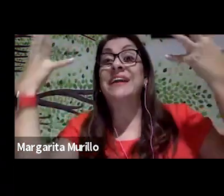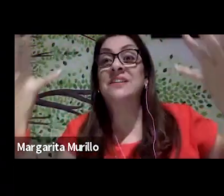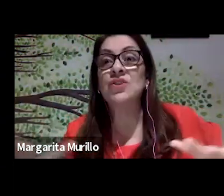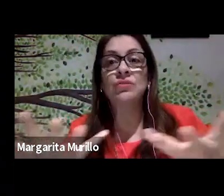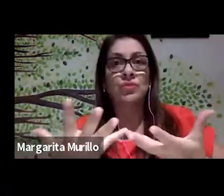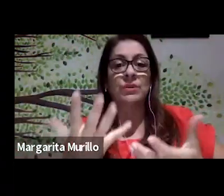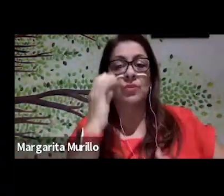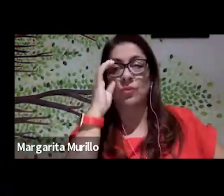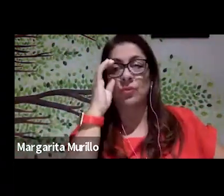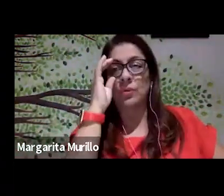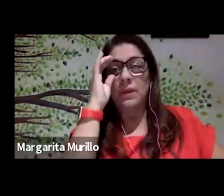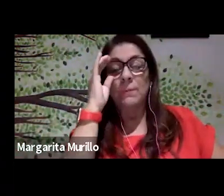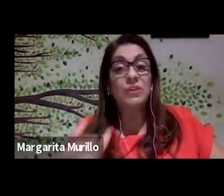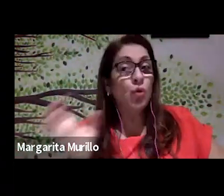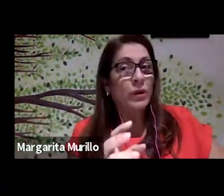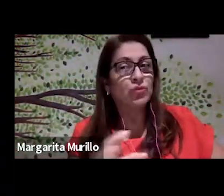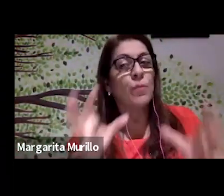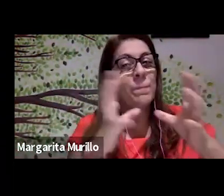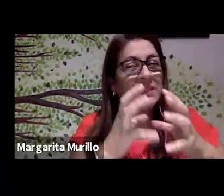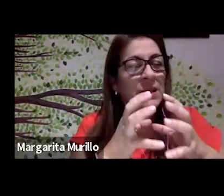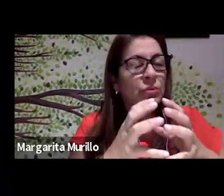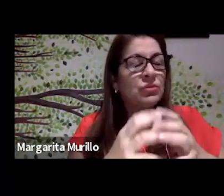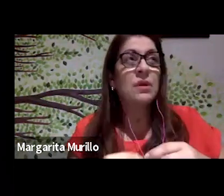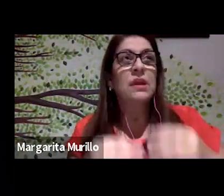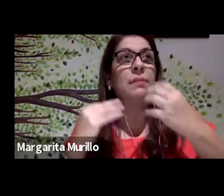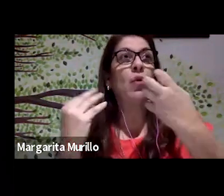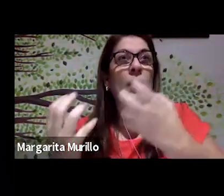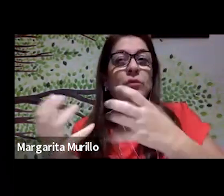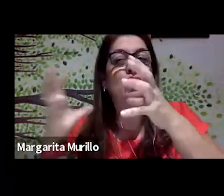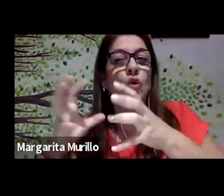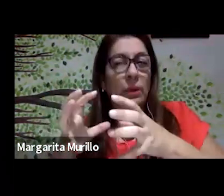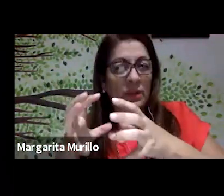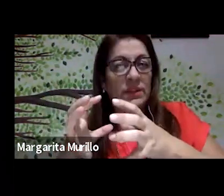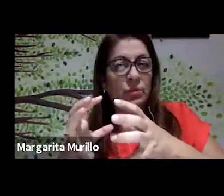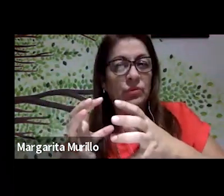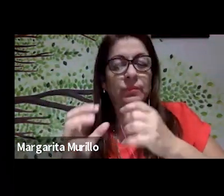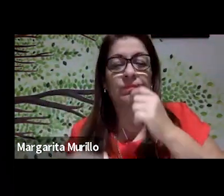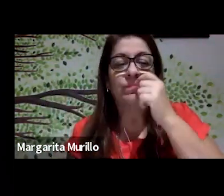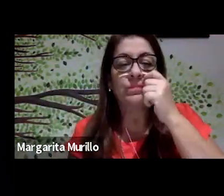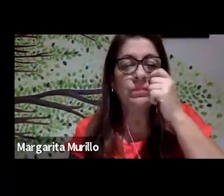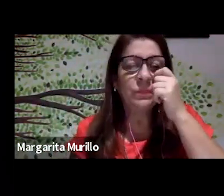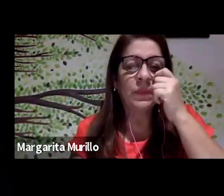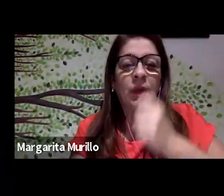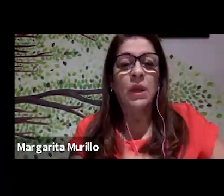recreación sobre todo menos juegos competitivos y más juegos colaborativos